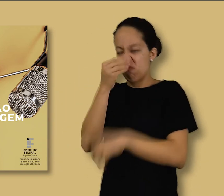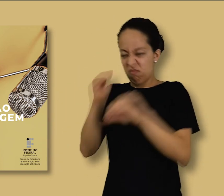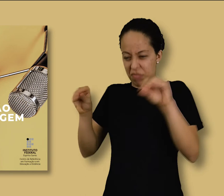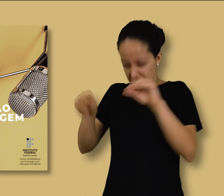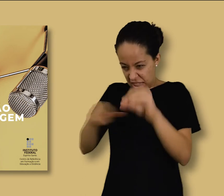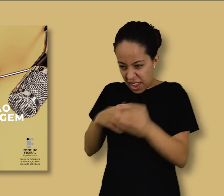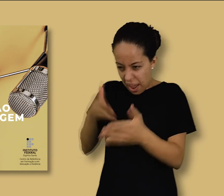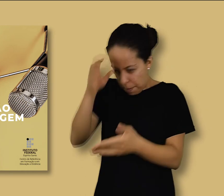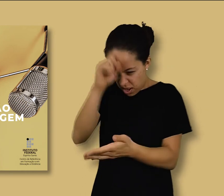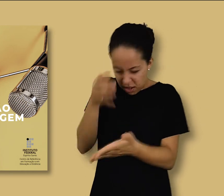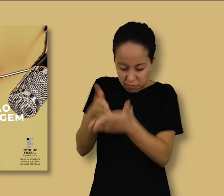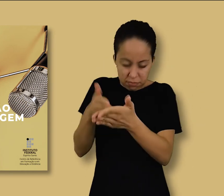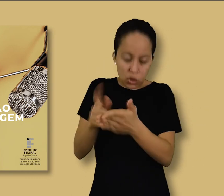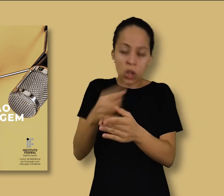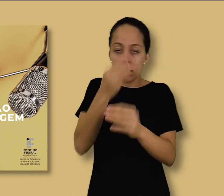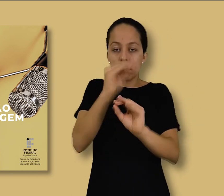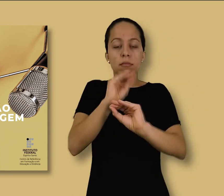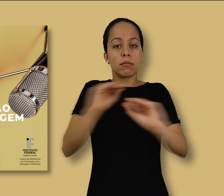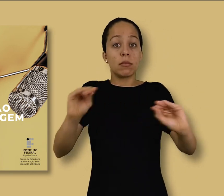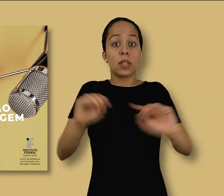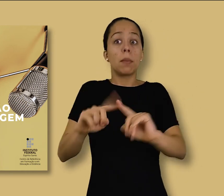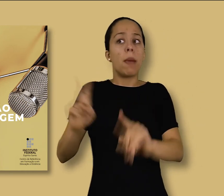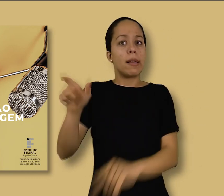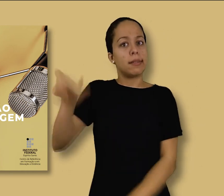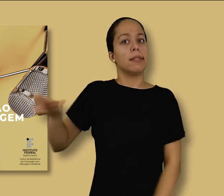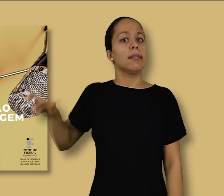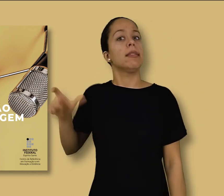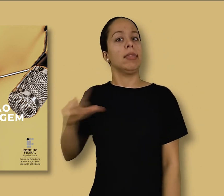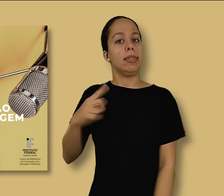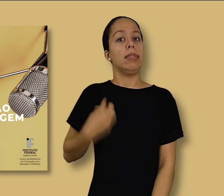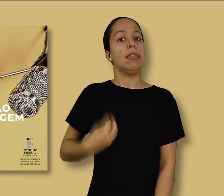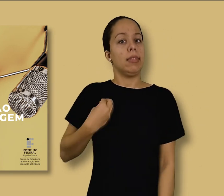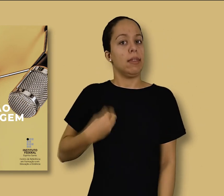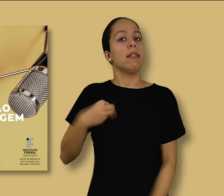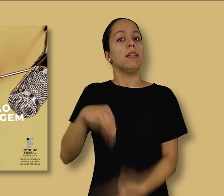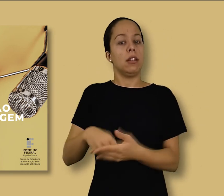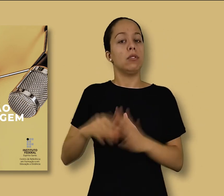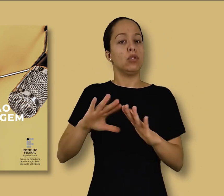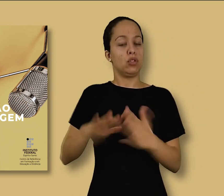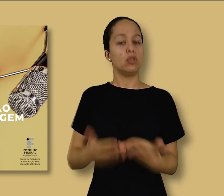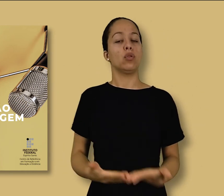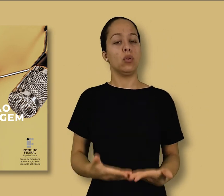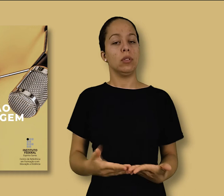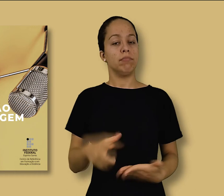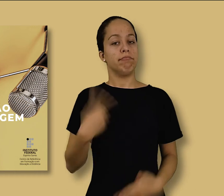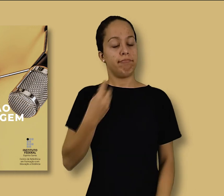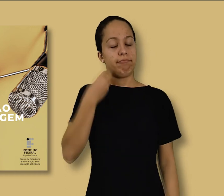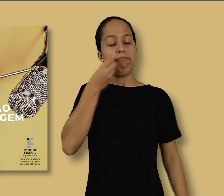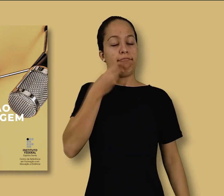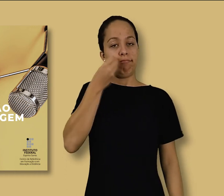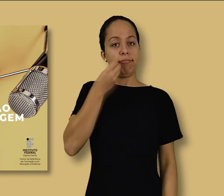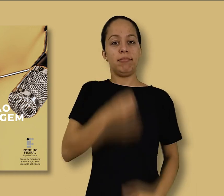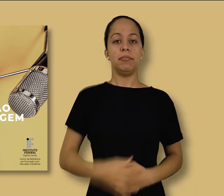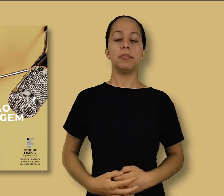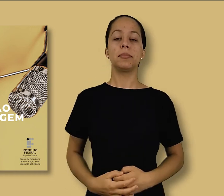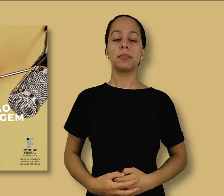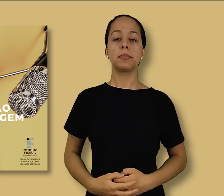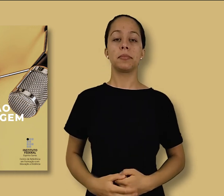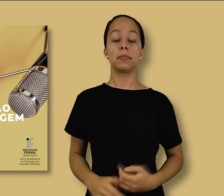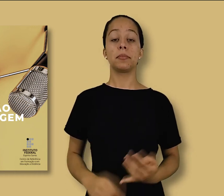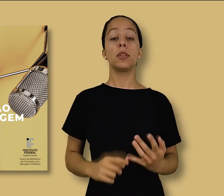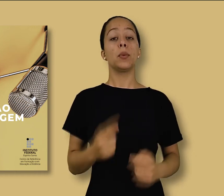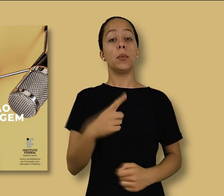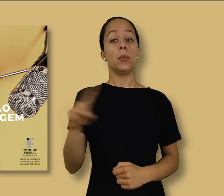invisibilização e exclusão presentes no cotidiano escolar e e é tão frequentes na